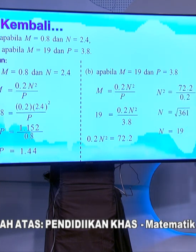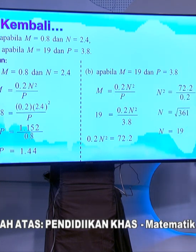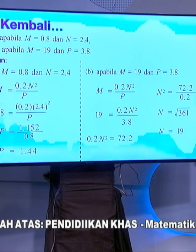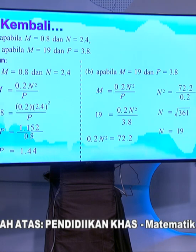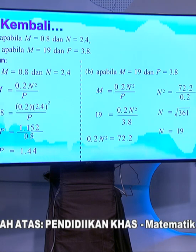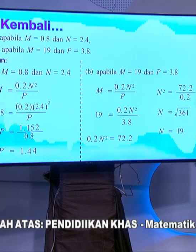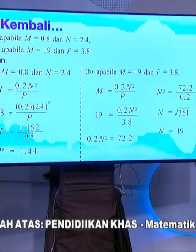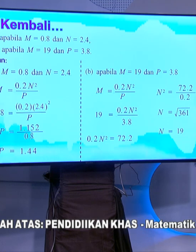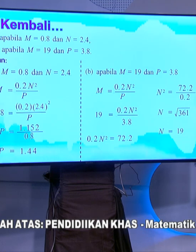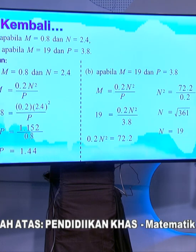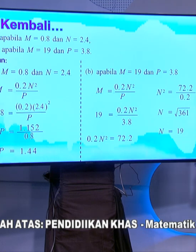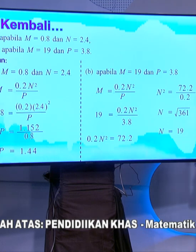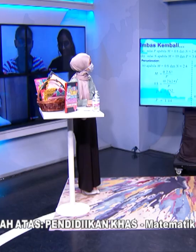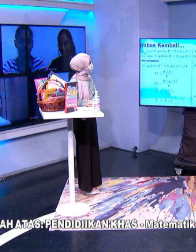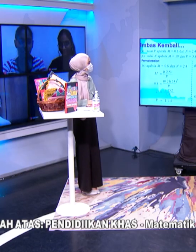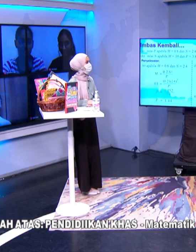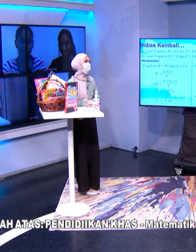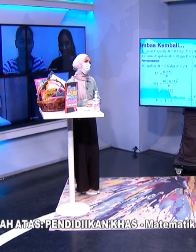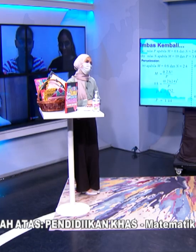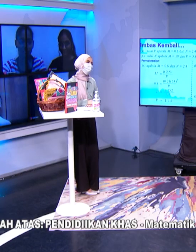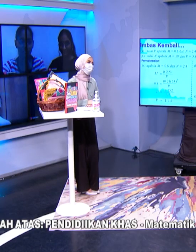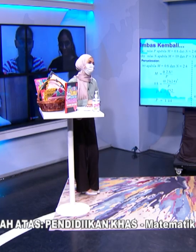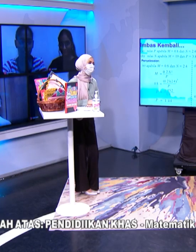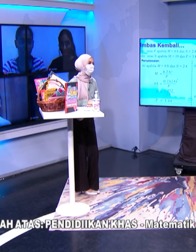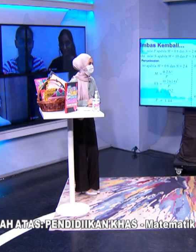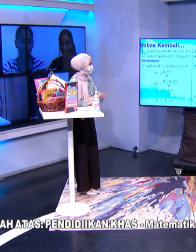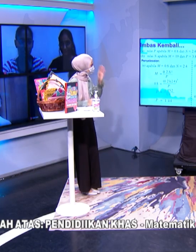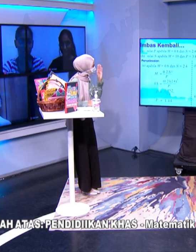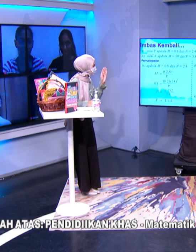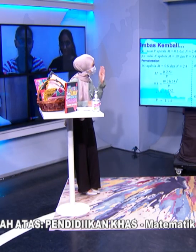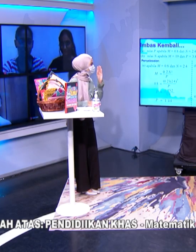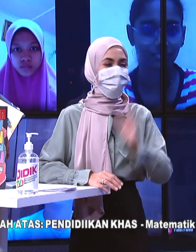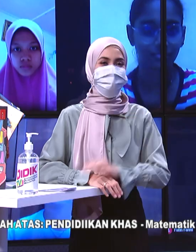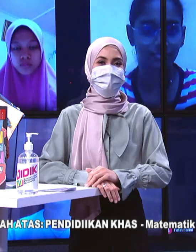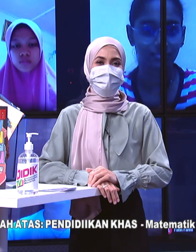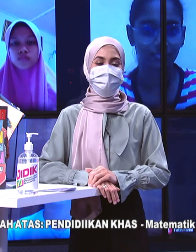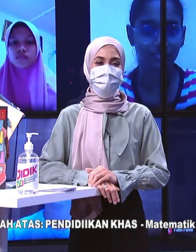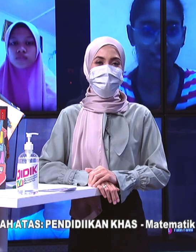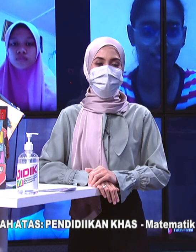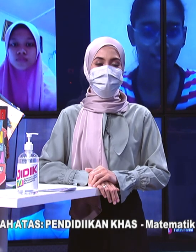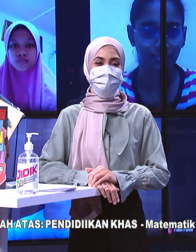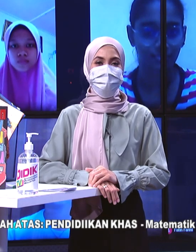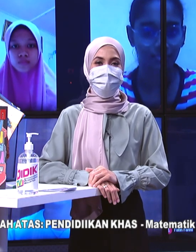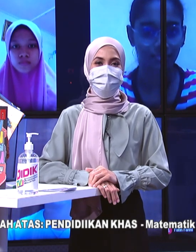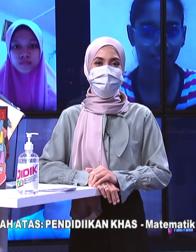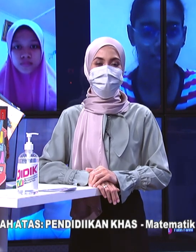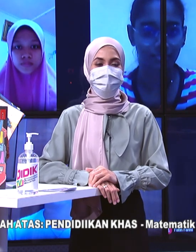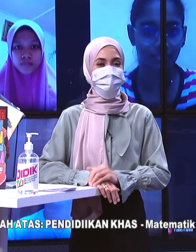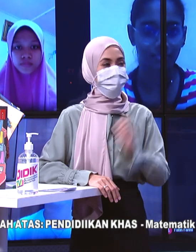Baiklah cabulnya kita telepon pribadi pemunculan Cang Allah masing-masing begitu fokus dengan apa yang dipelajari pada hari ini mungkin cek